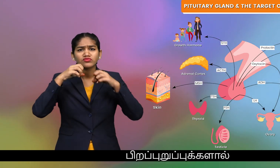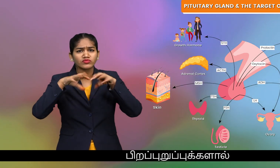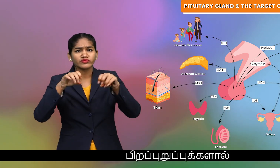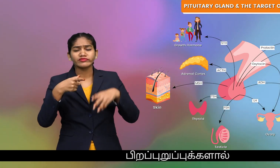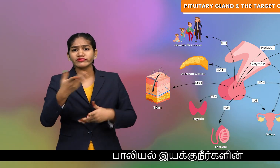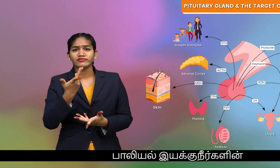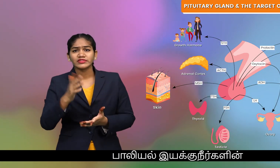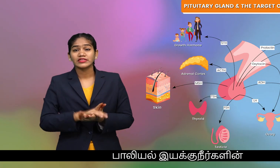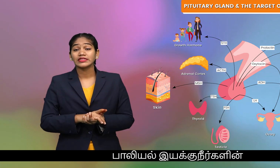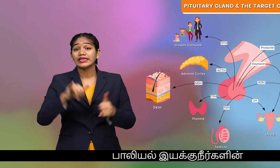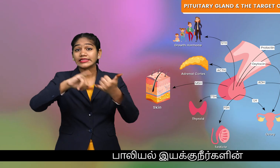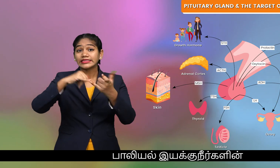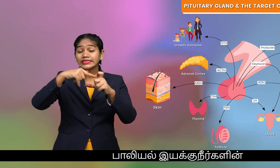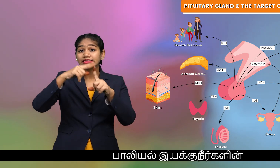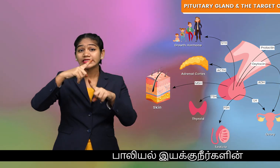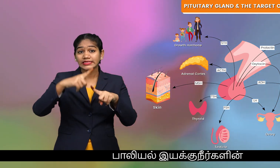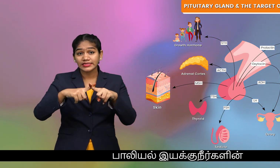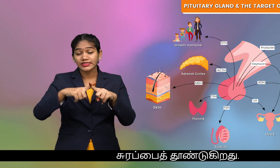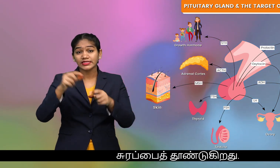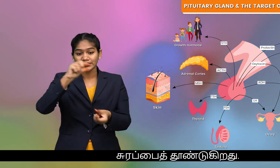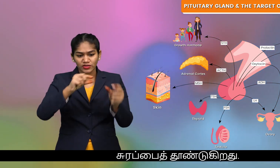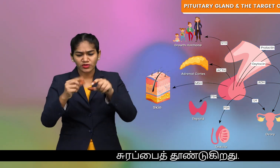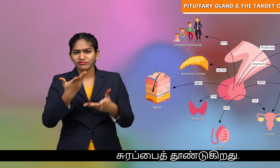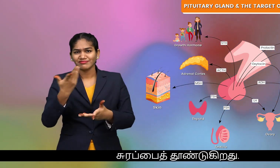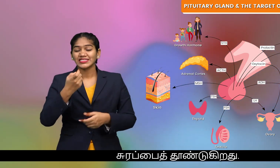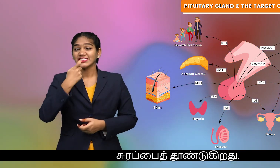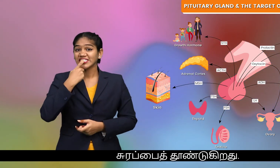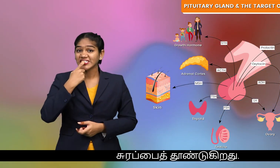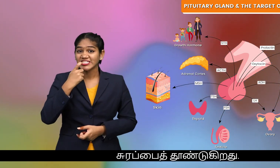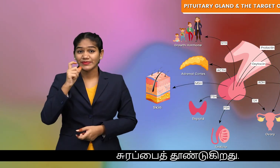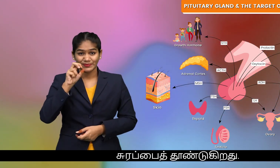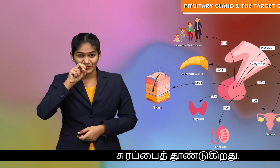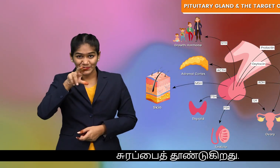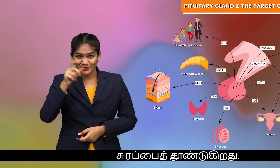பிறப்புறுப்புகளால் பாலியல் இயக்குநீர்களின் சுரப்பை தூண்டுகிறது.